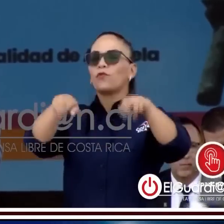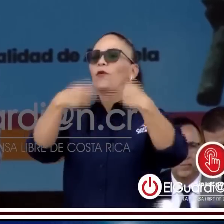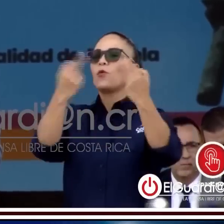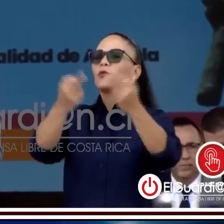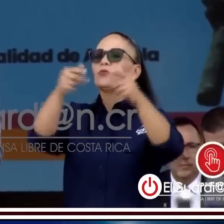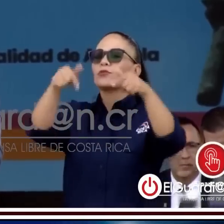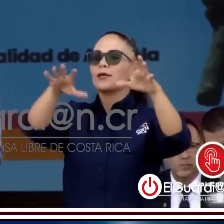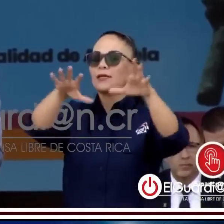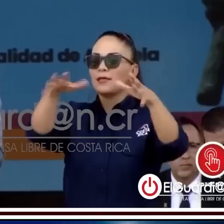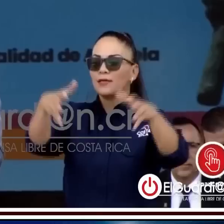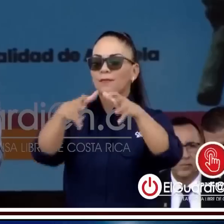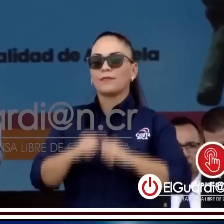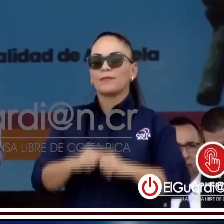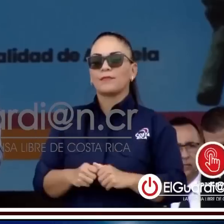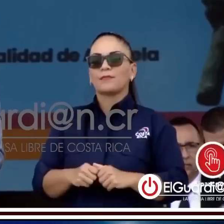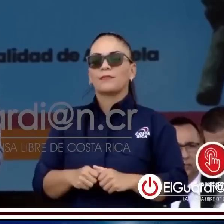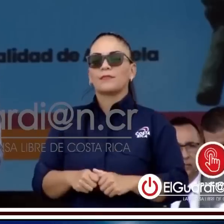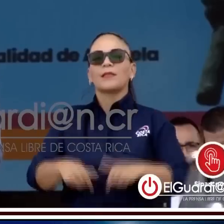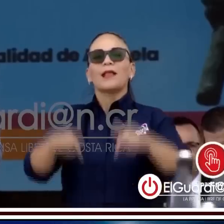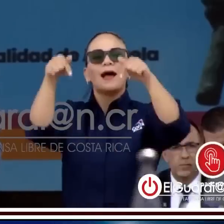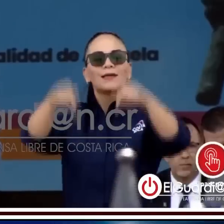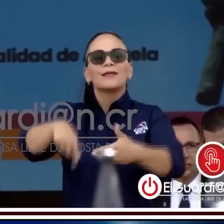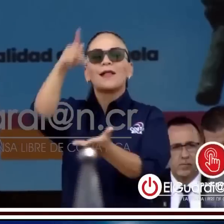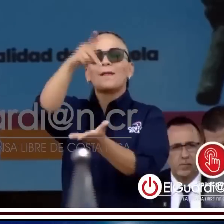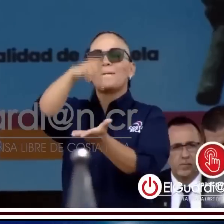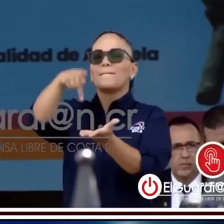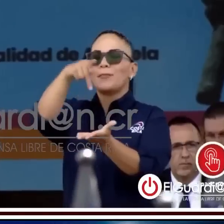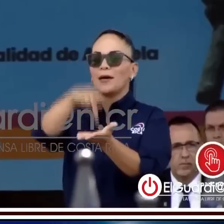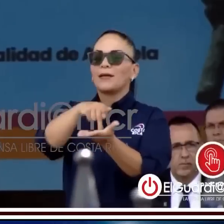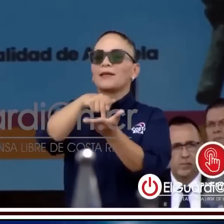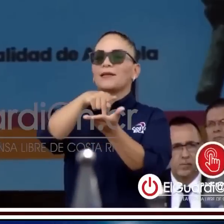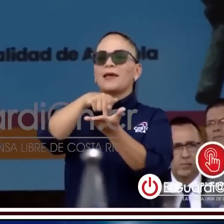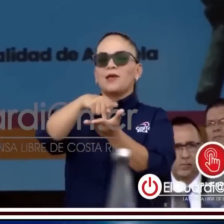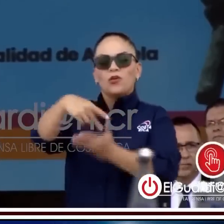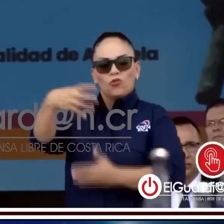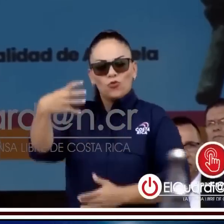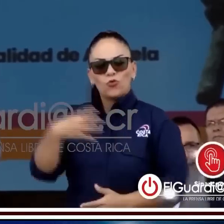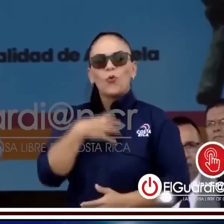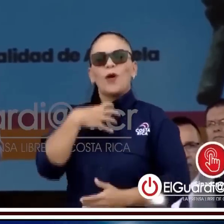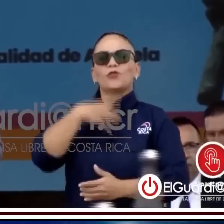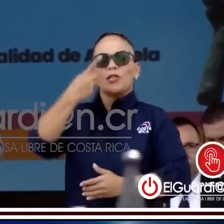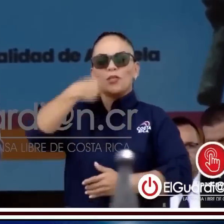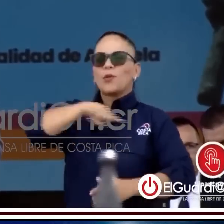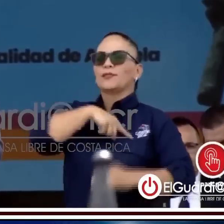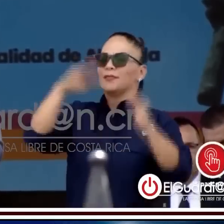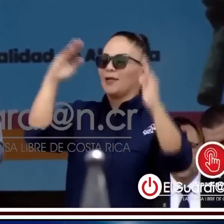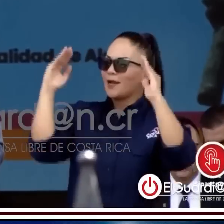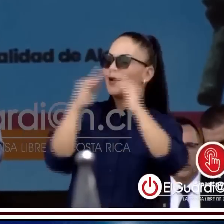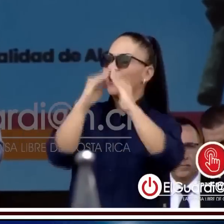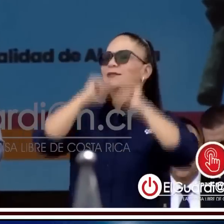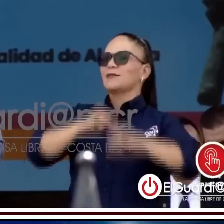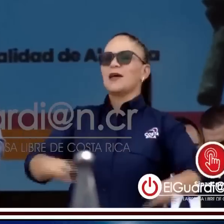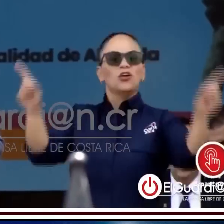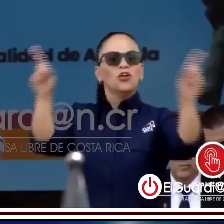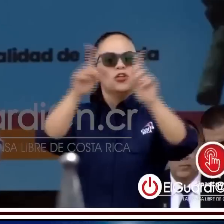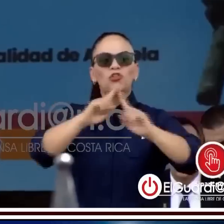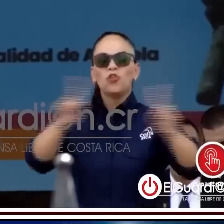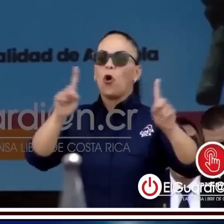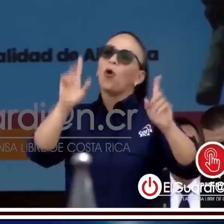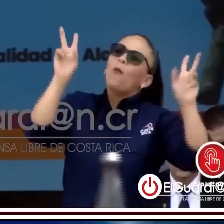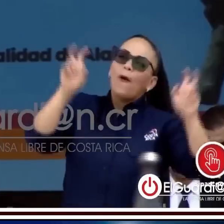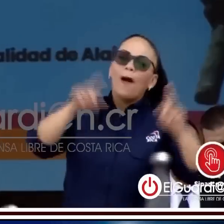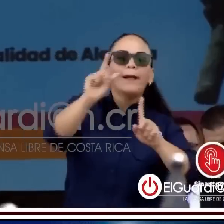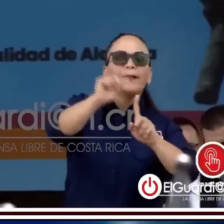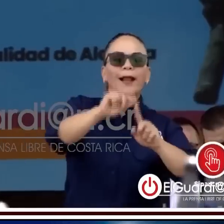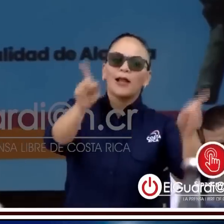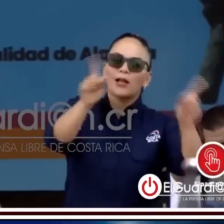aquí en este parque como dueños de nuestra casa y no como